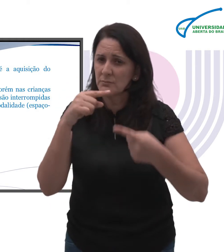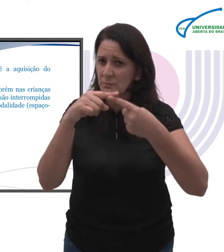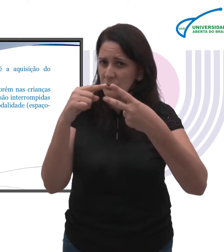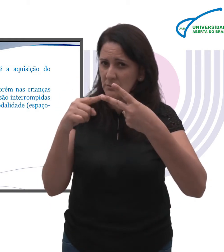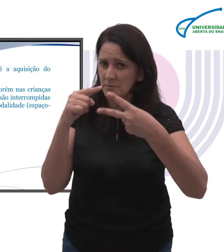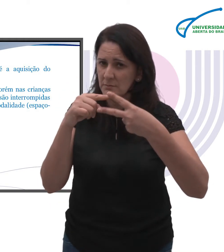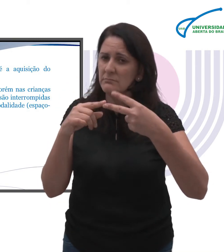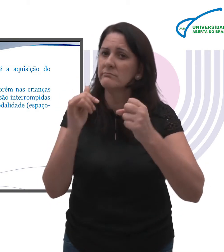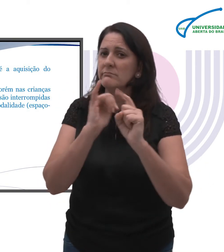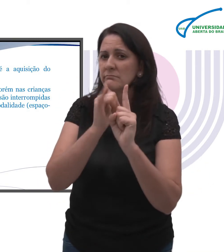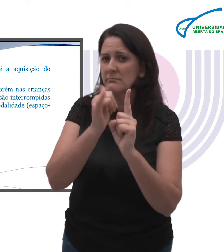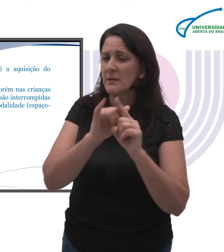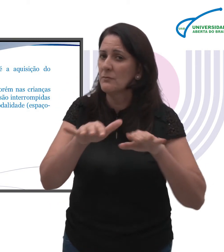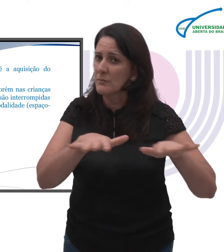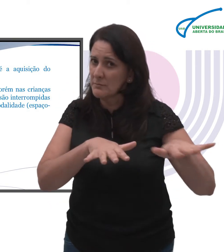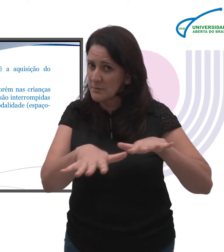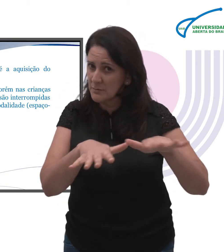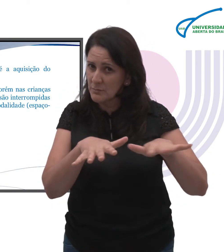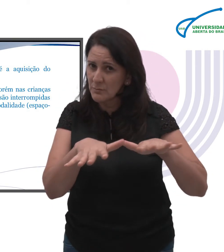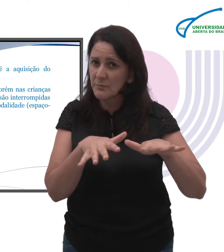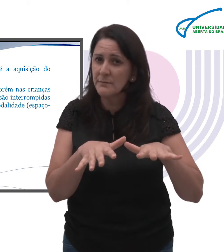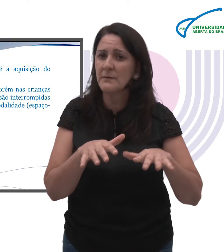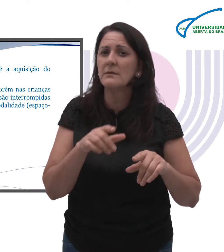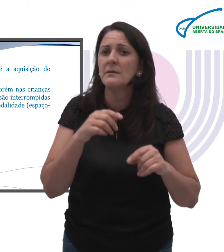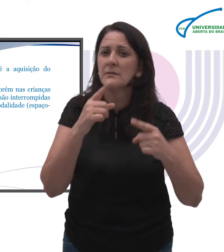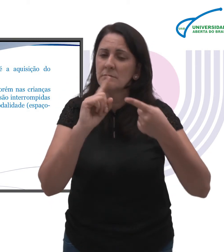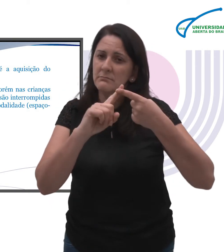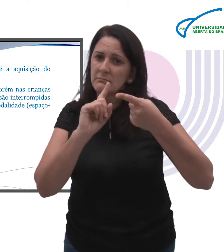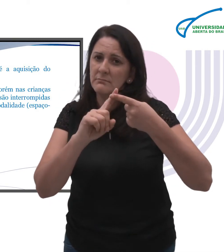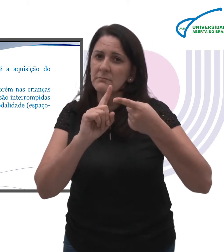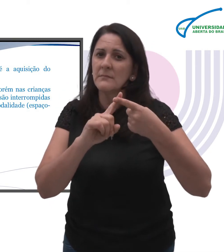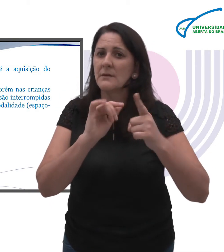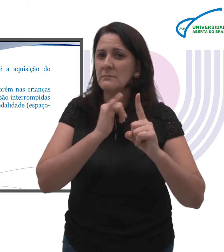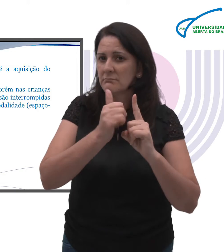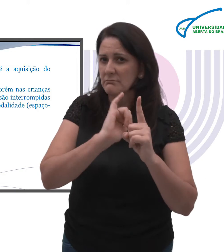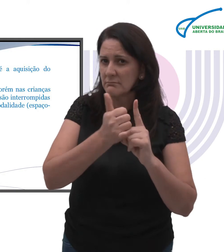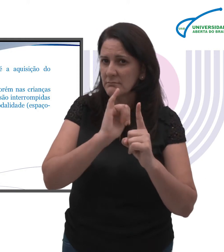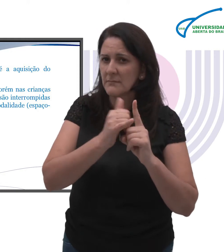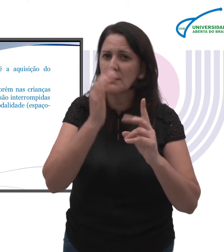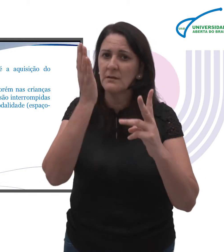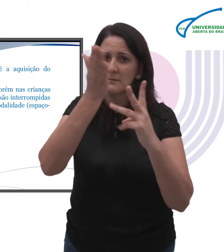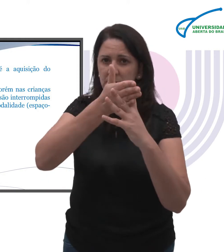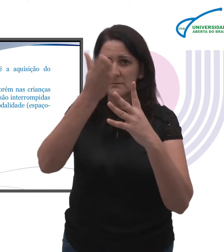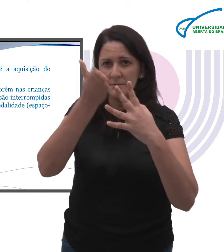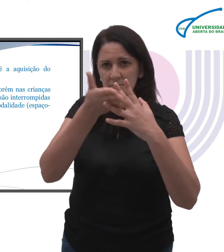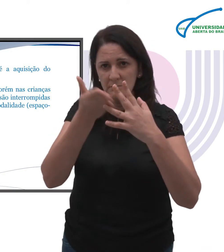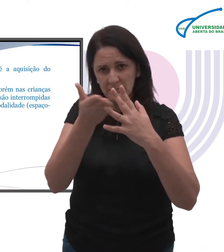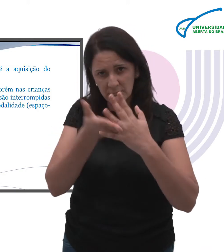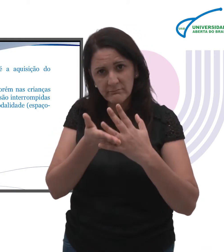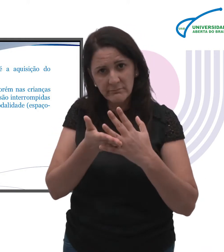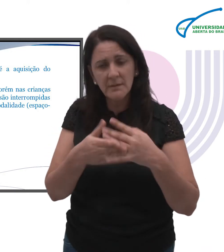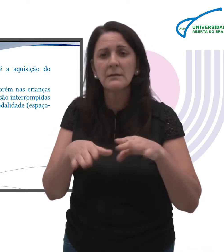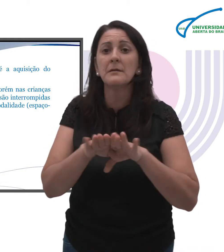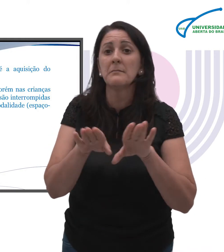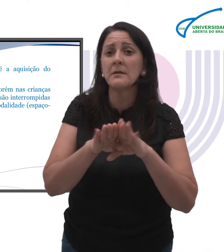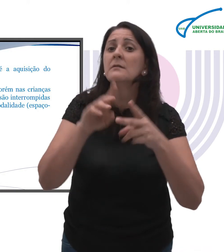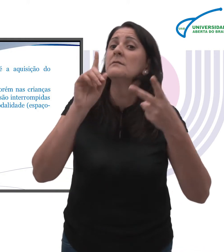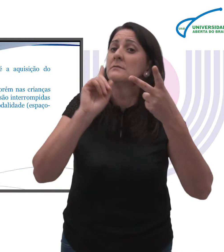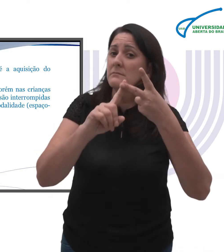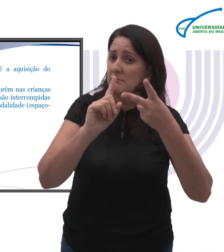Destaca ainda que nos bebês surdos ocorrem 2 formas de balbucio manual, o balbucio silábico